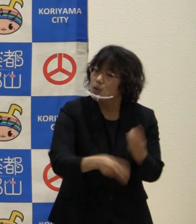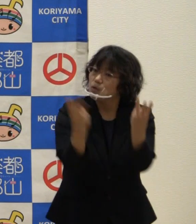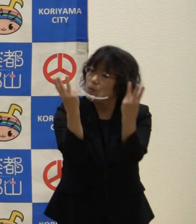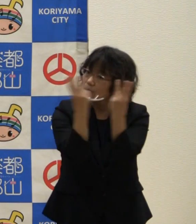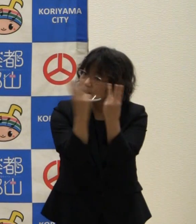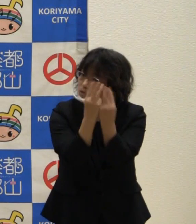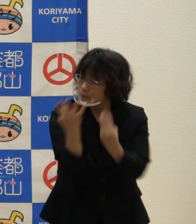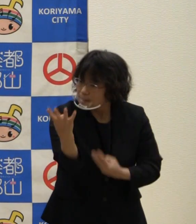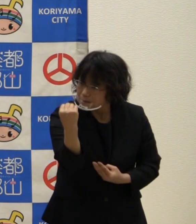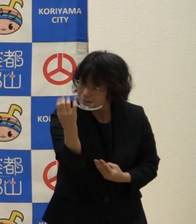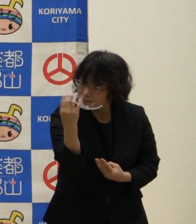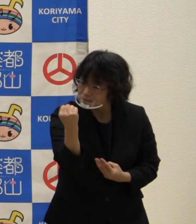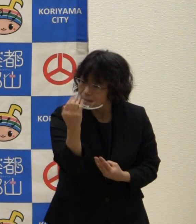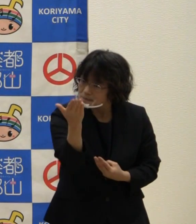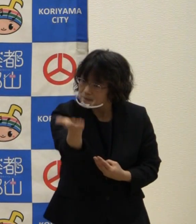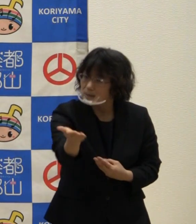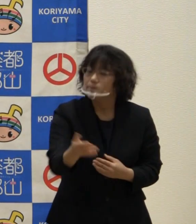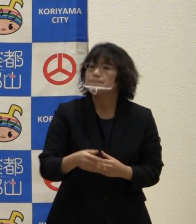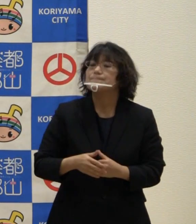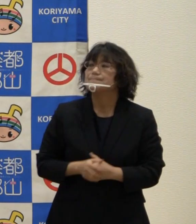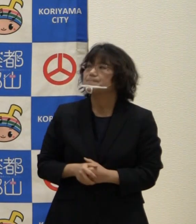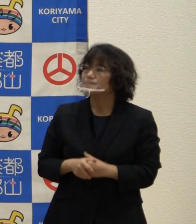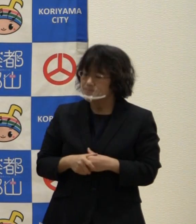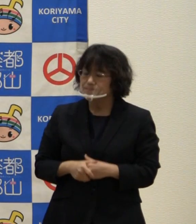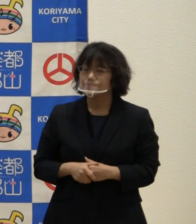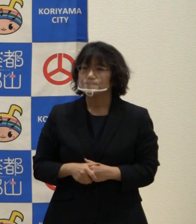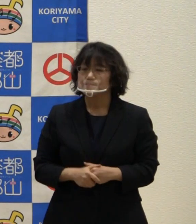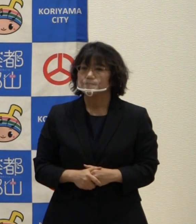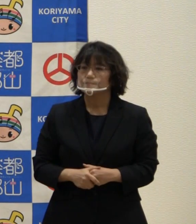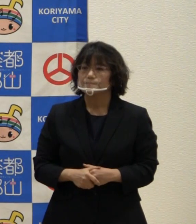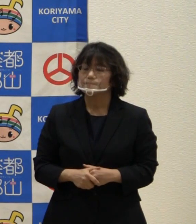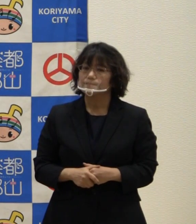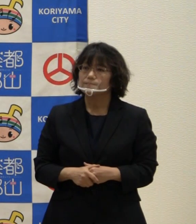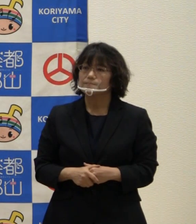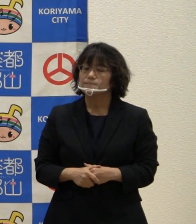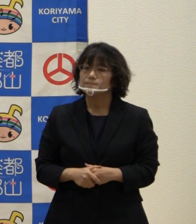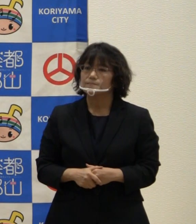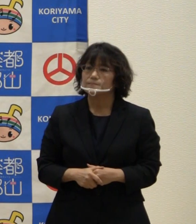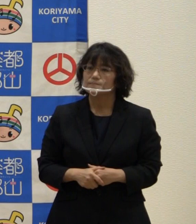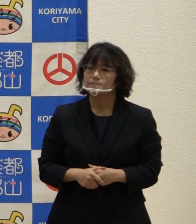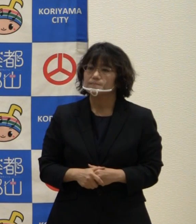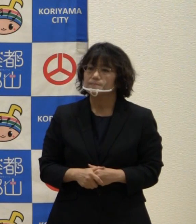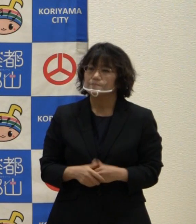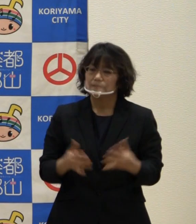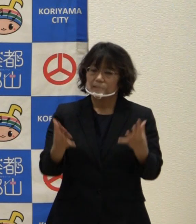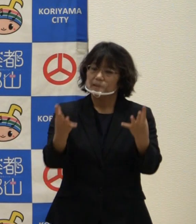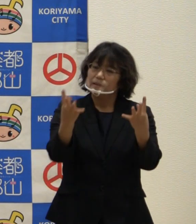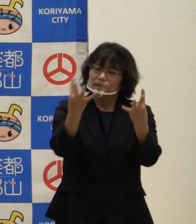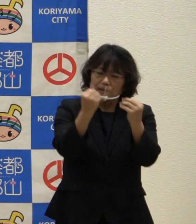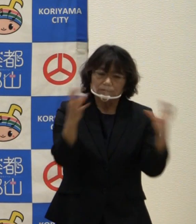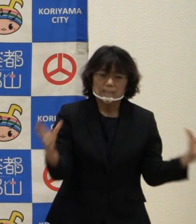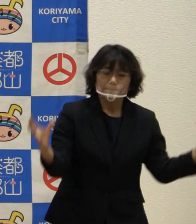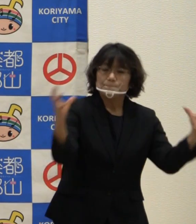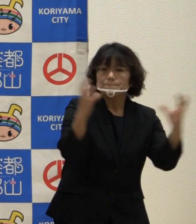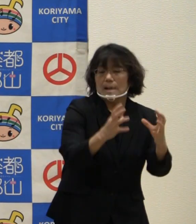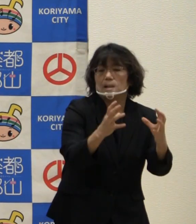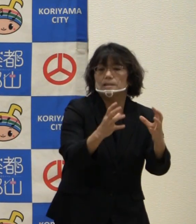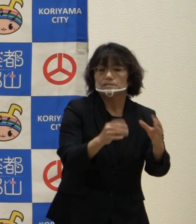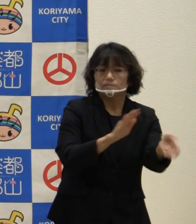にされていらっしゃるんでしょうか。 今、大勢の方を受け入れるところは病院、先ほど申し上げたところ